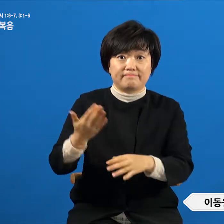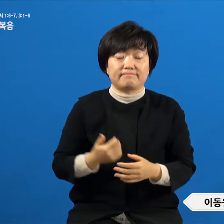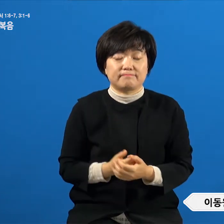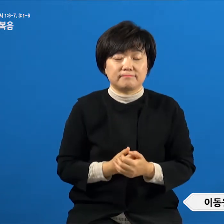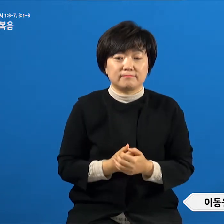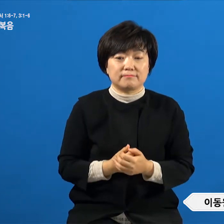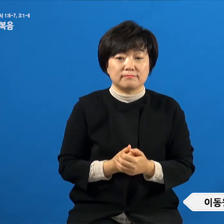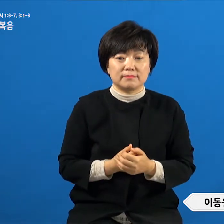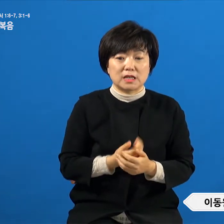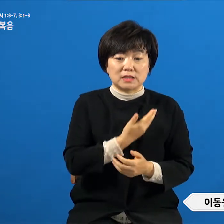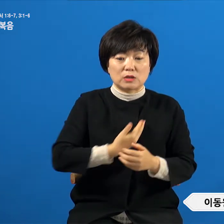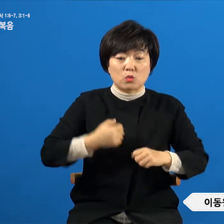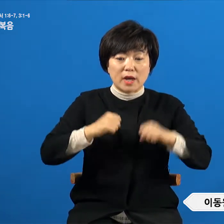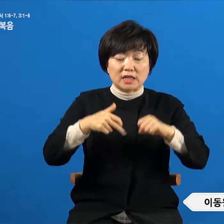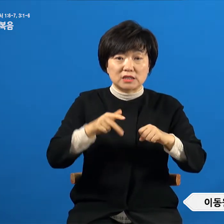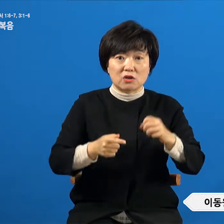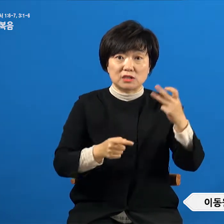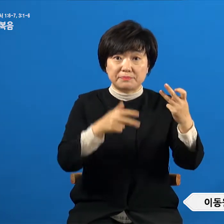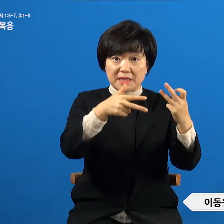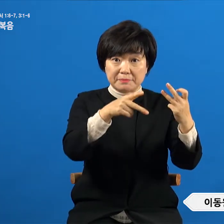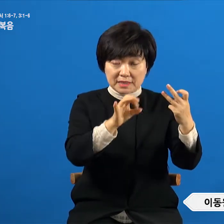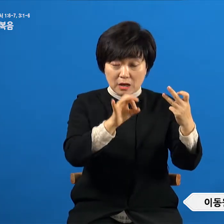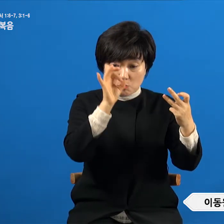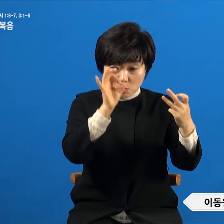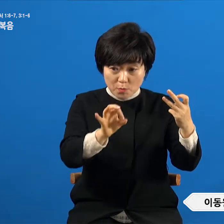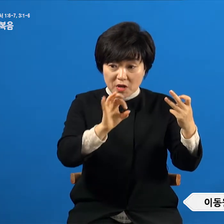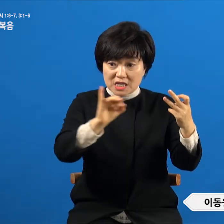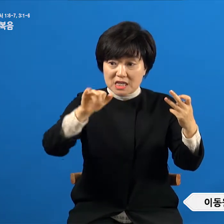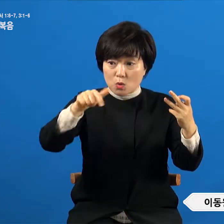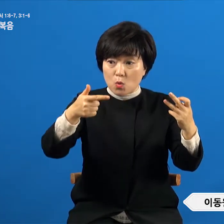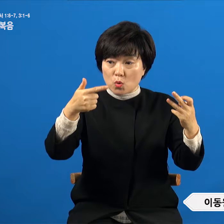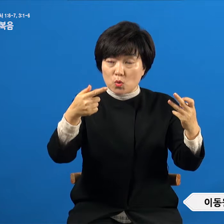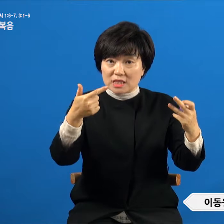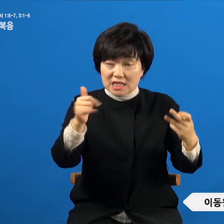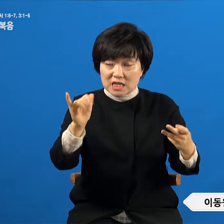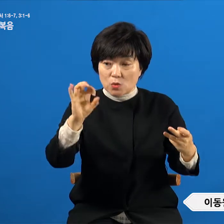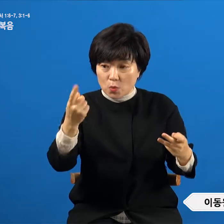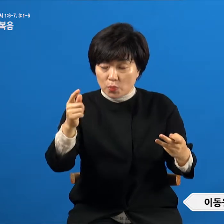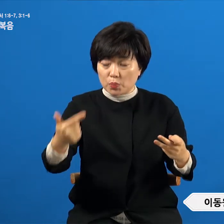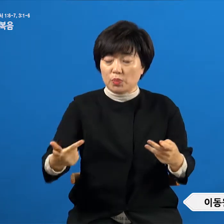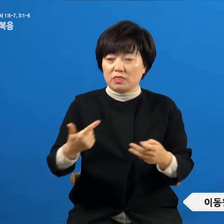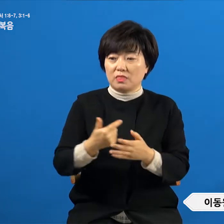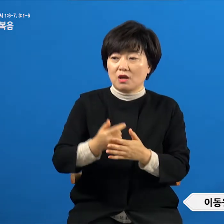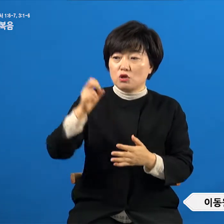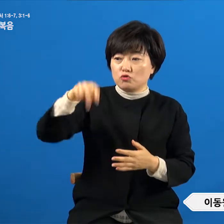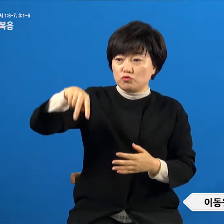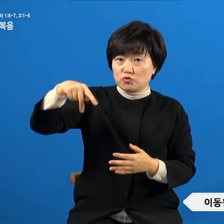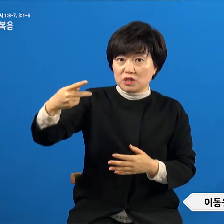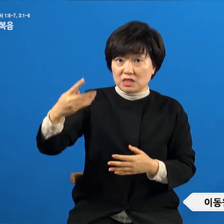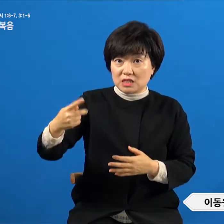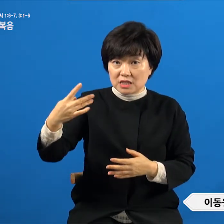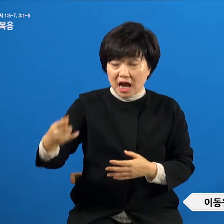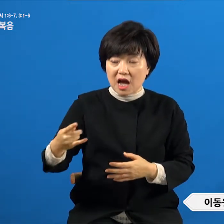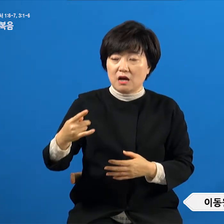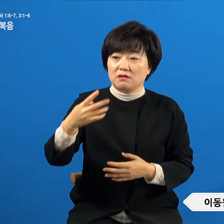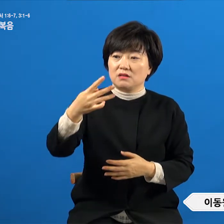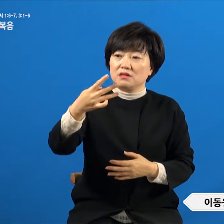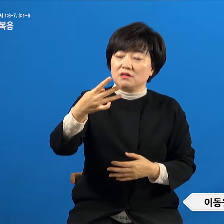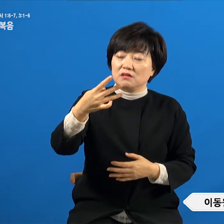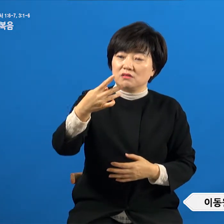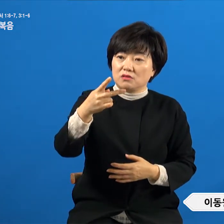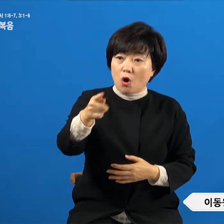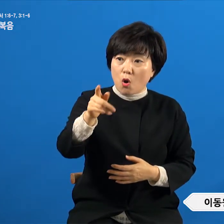우리가 사도행전 13장부터 쭉 따라가 보면 이고니움에서, 비시디아 안티옥에서, 루스드라에서,